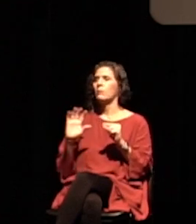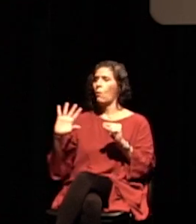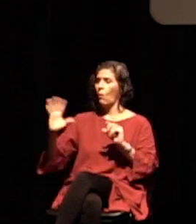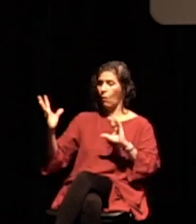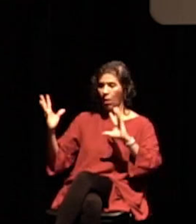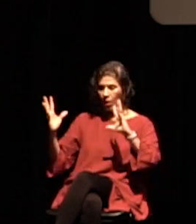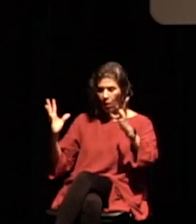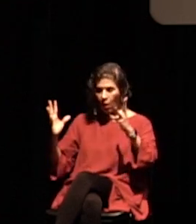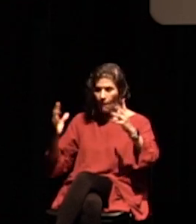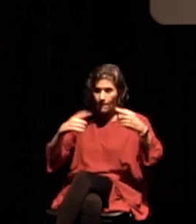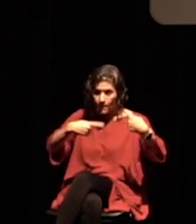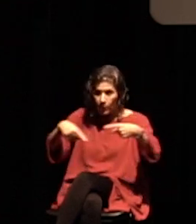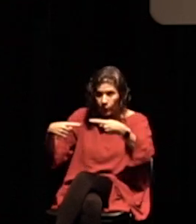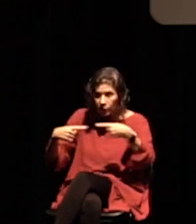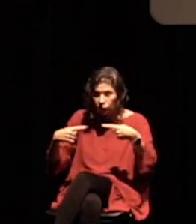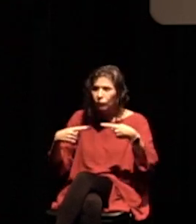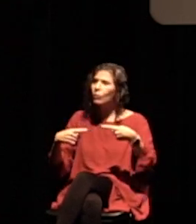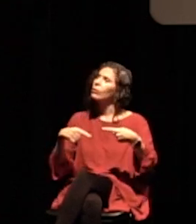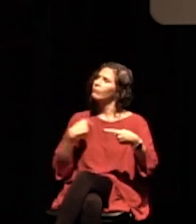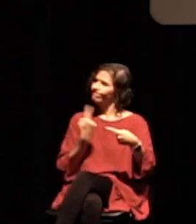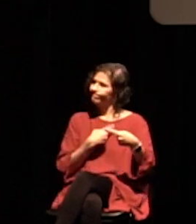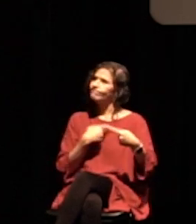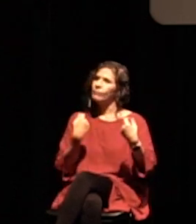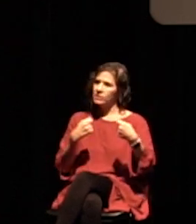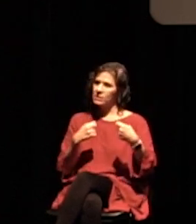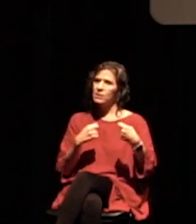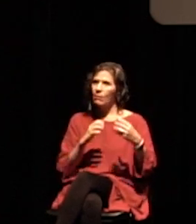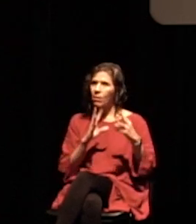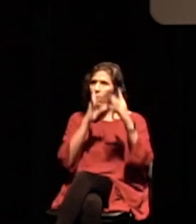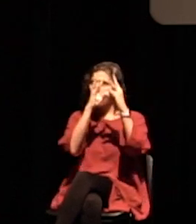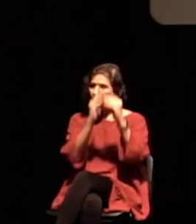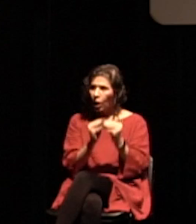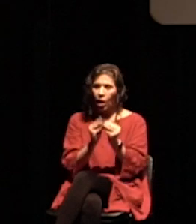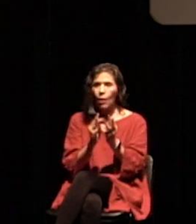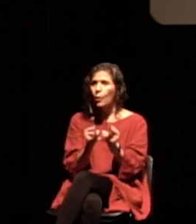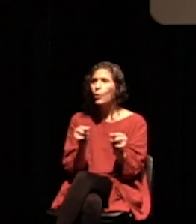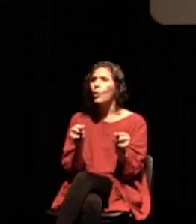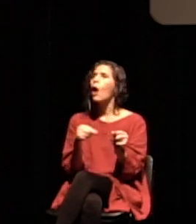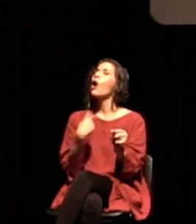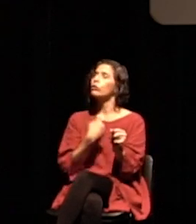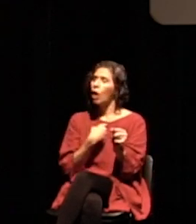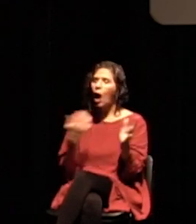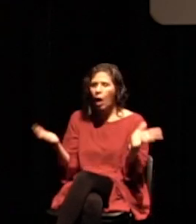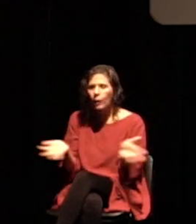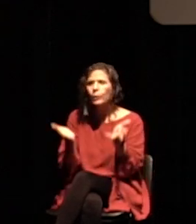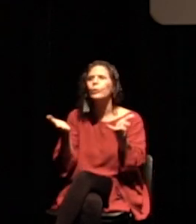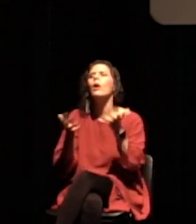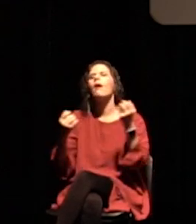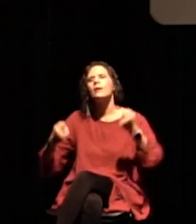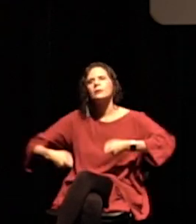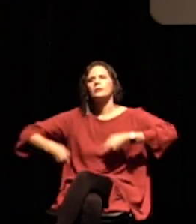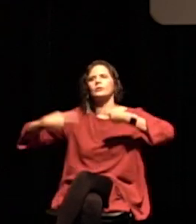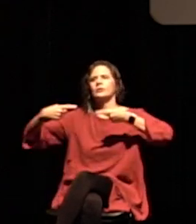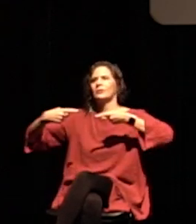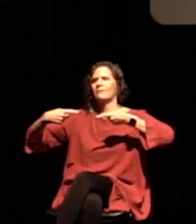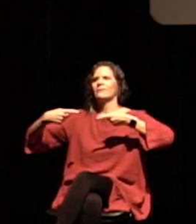que demove esse tipo de construção. Eu acho que é um desafio. Eu sei